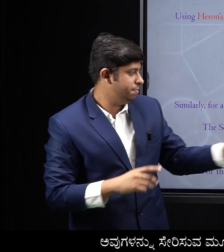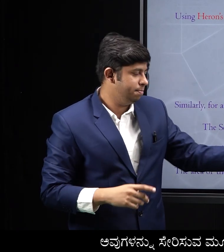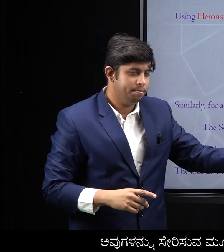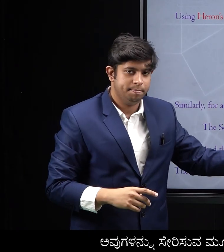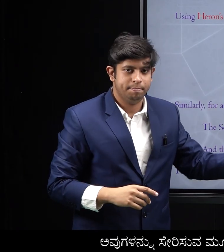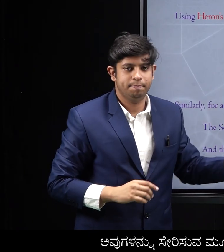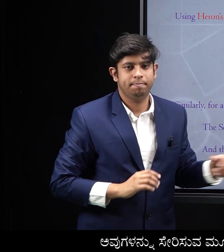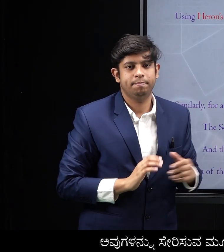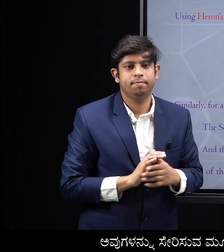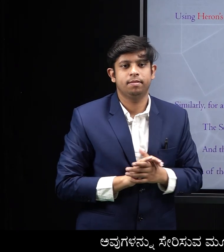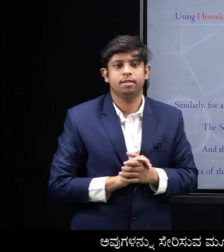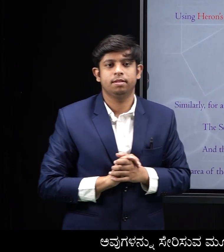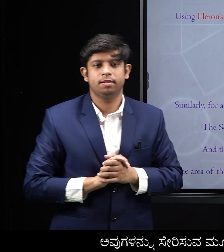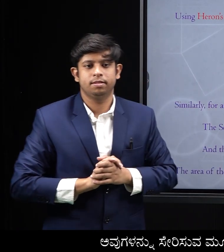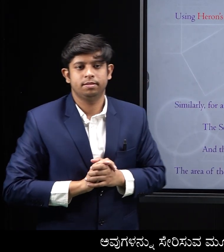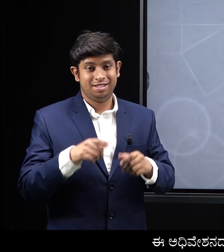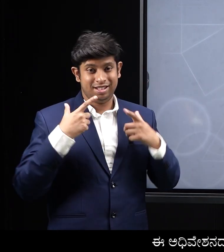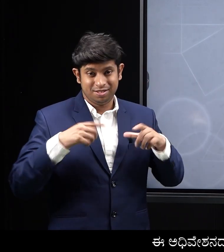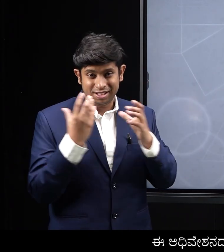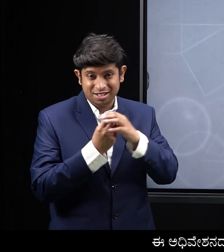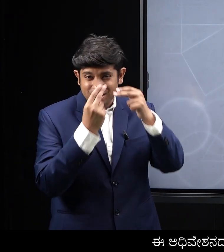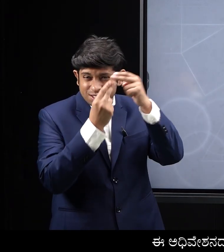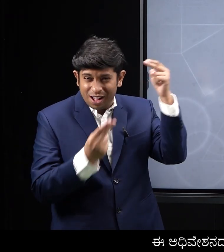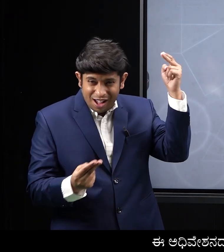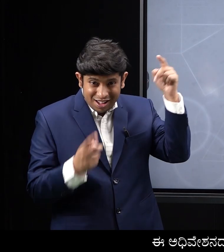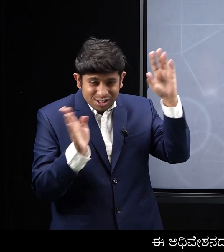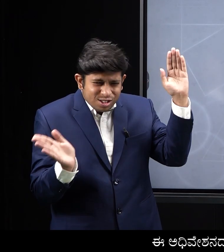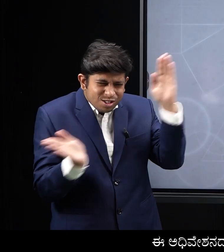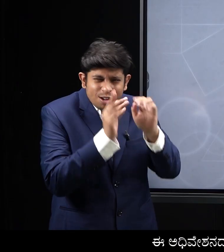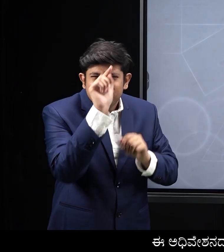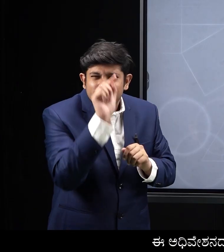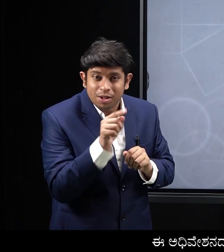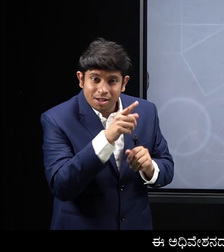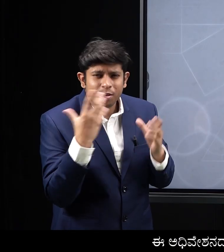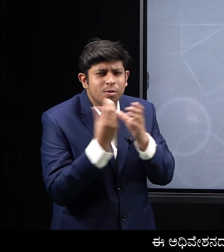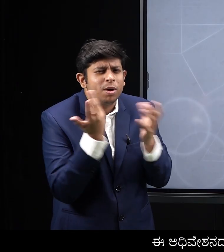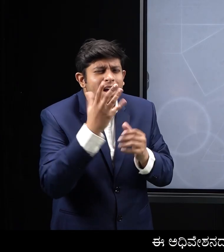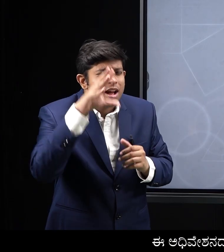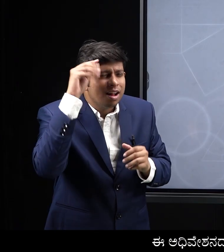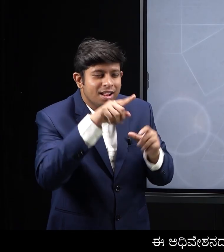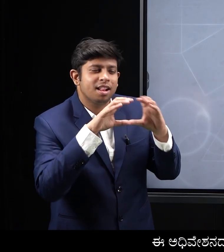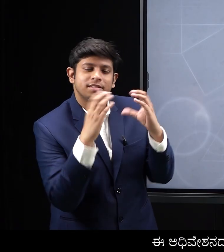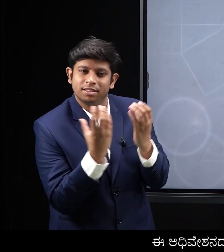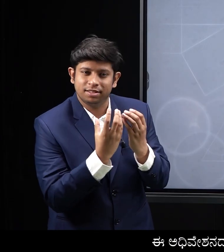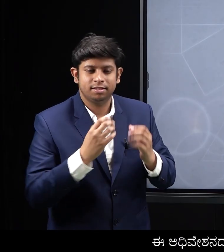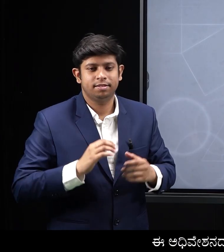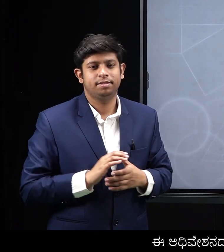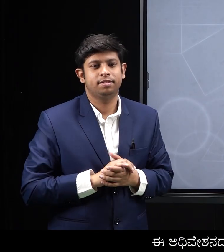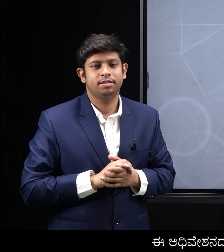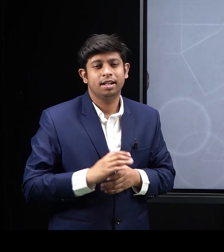65.49 ಸೆಂಟಿಮೀಟರ್ ಸ್ಕ್ವೇರ್ ಅನ್ನು ಪಡೆಯುತ್ತೇವೆ. ಈ ಅಧಿವೇಶನದಲ್ಲಿ ನಾವು ಕಲಿತದ್ದನ್ನು ಸಾರಾಂಶಗೊಳಿಸಿ.